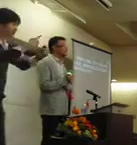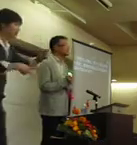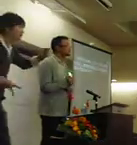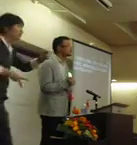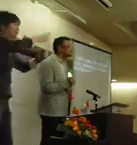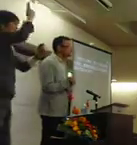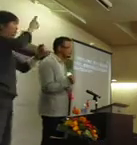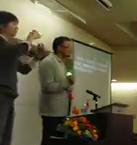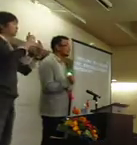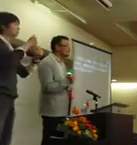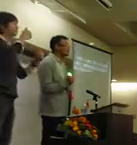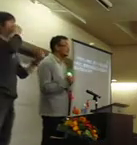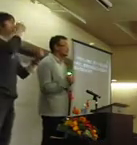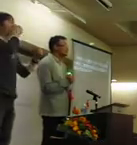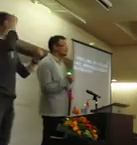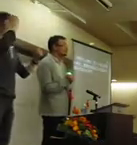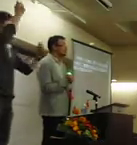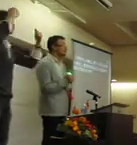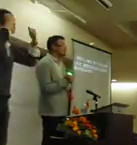れ。